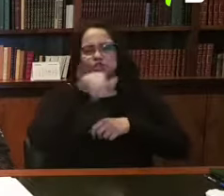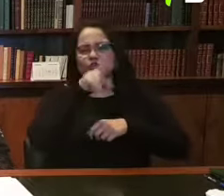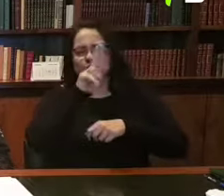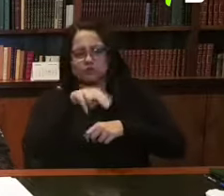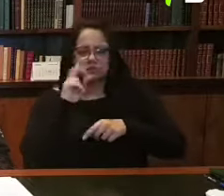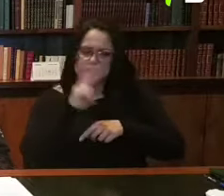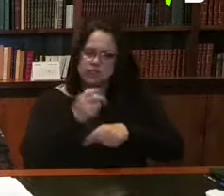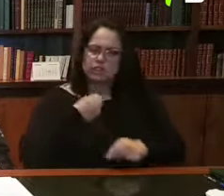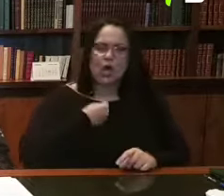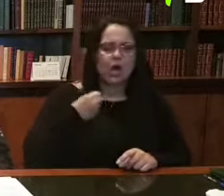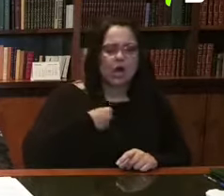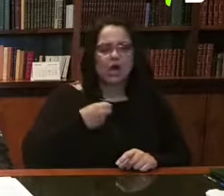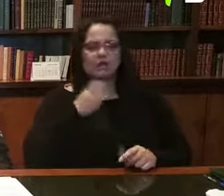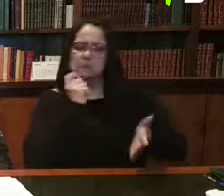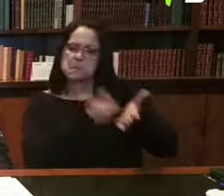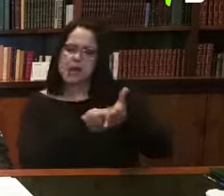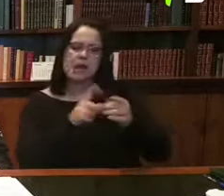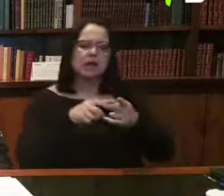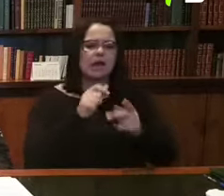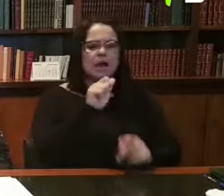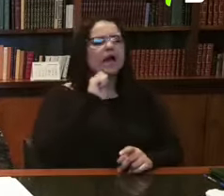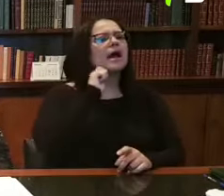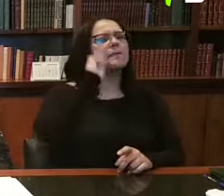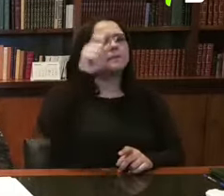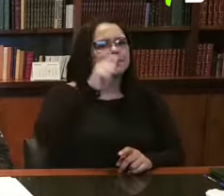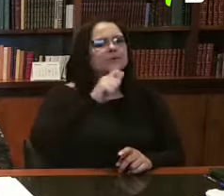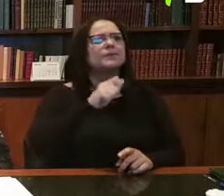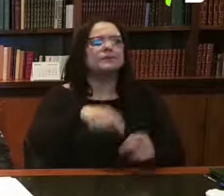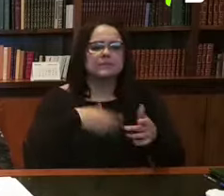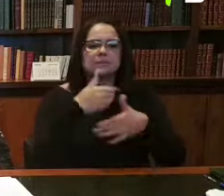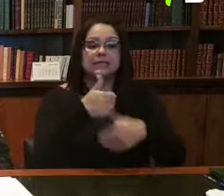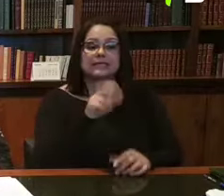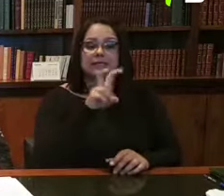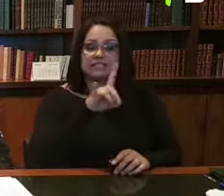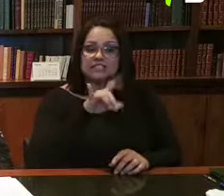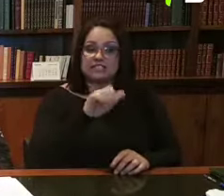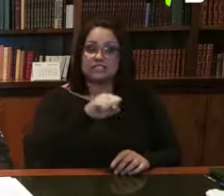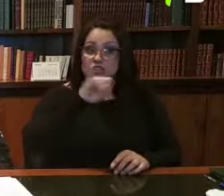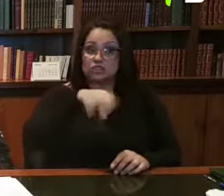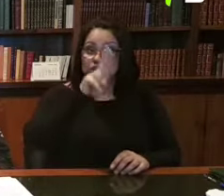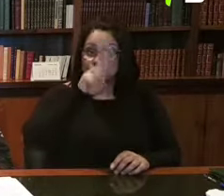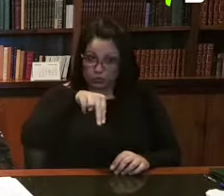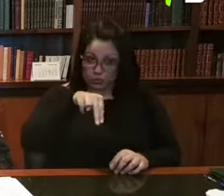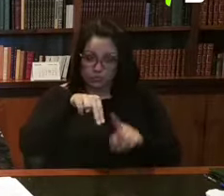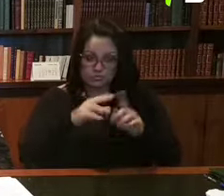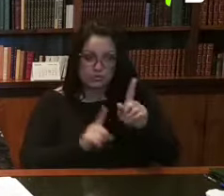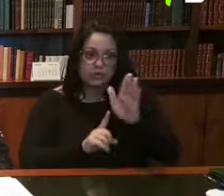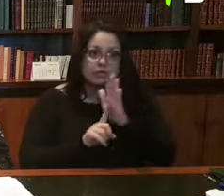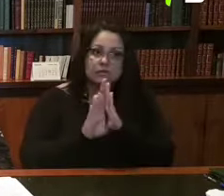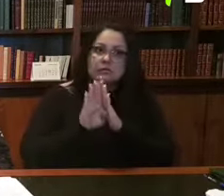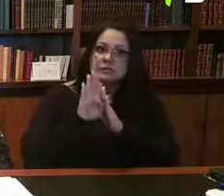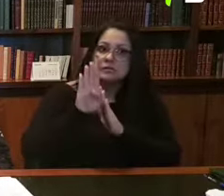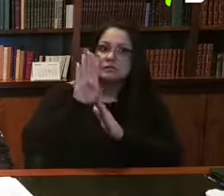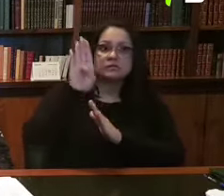fiscais eletrônicas tudo está mostrando já recuperação em abril e nos primeiros 15 dias de junho já